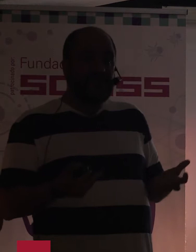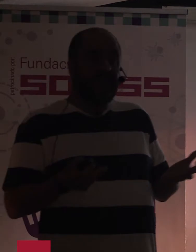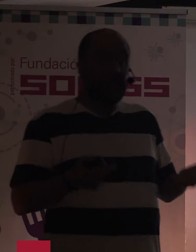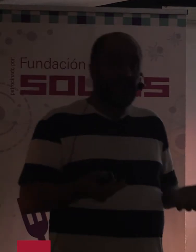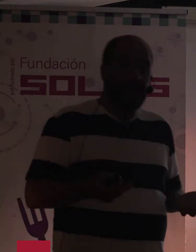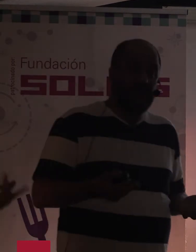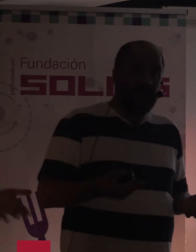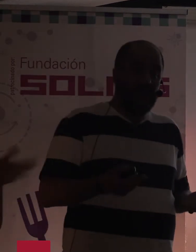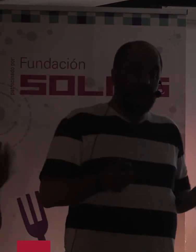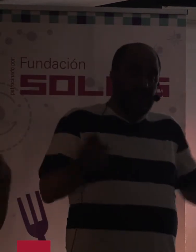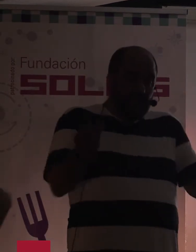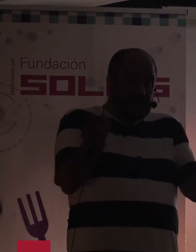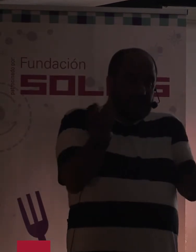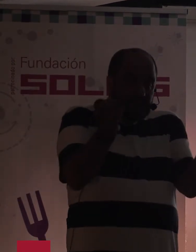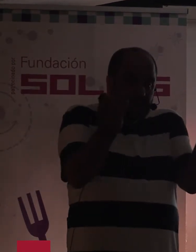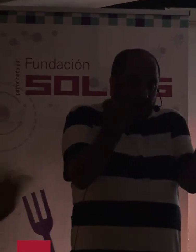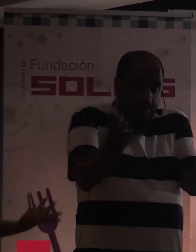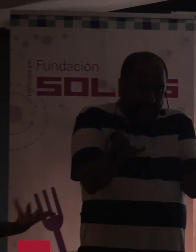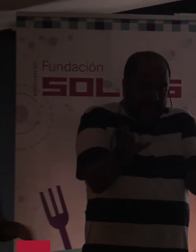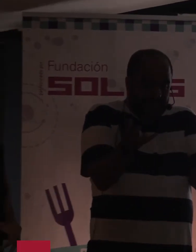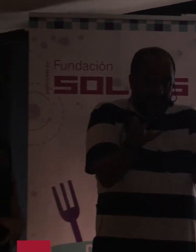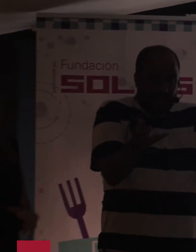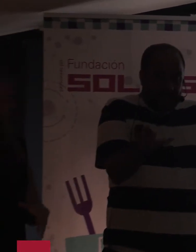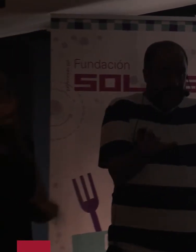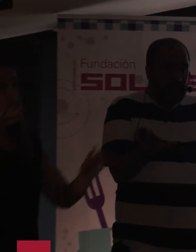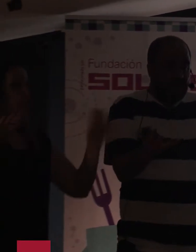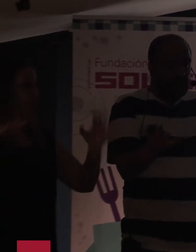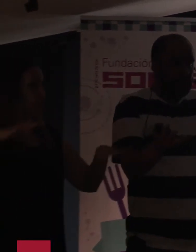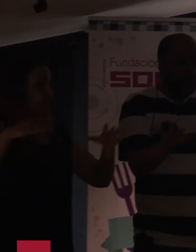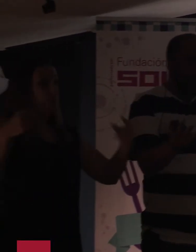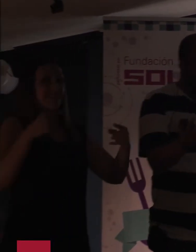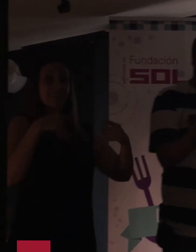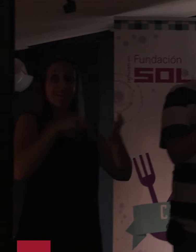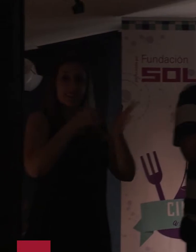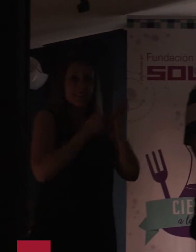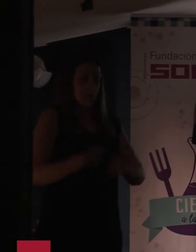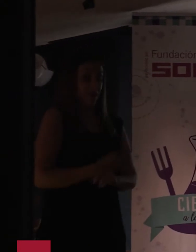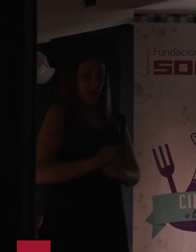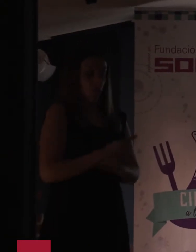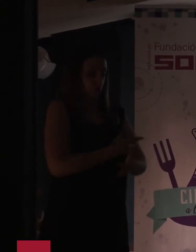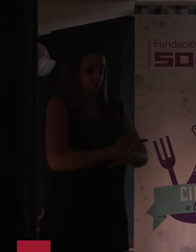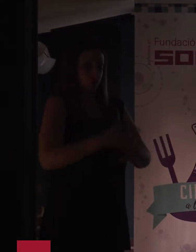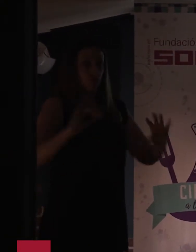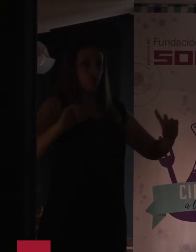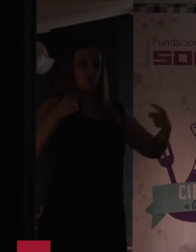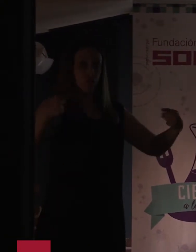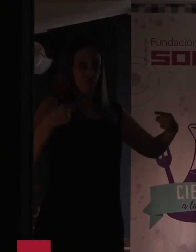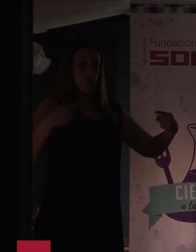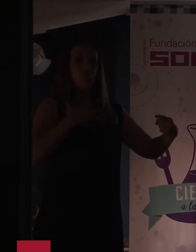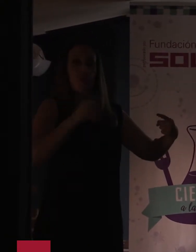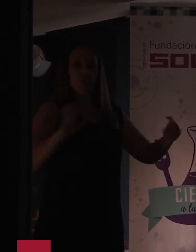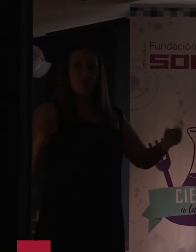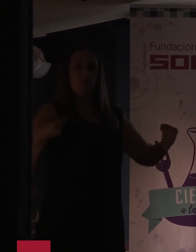es que el sistema funciona. Que dos zonas del sistema nervioso completamente desconectadas se pueden